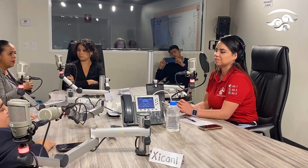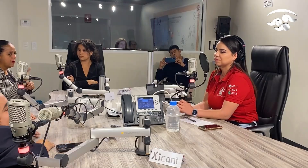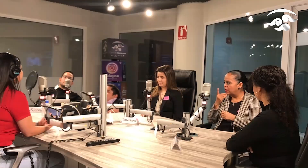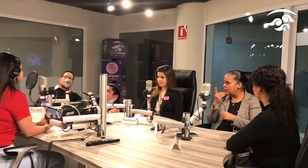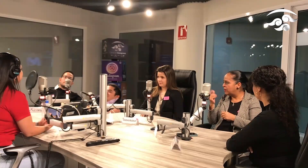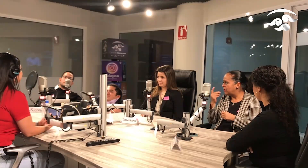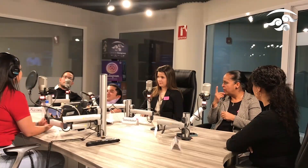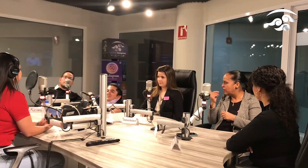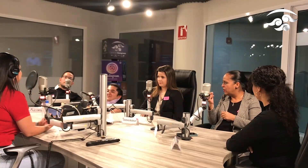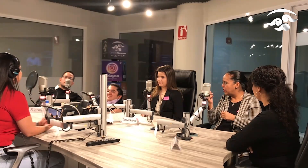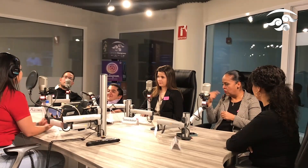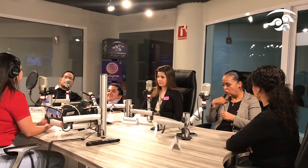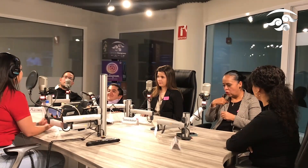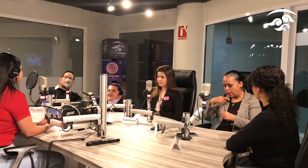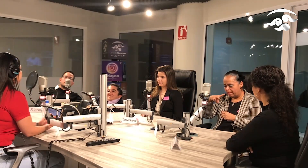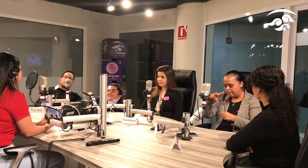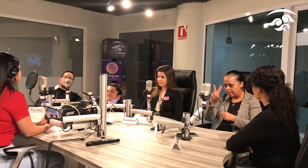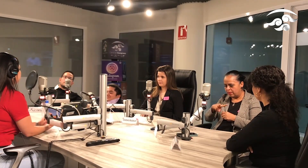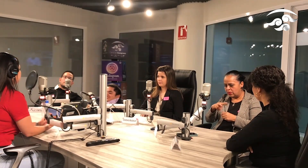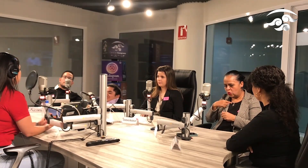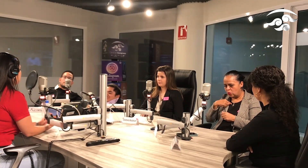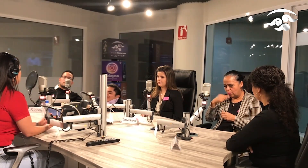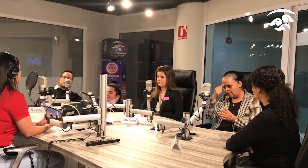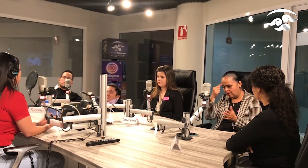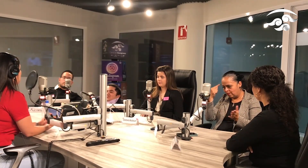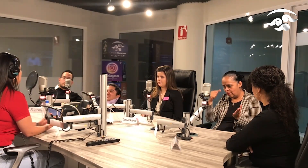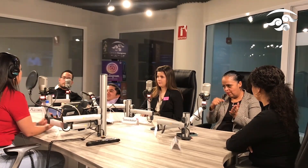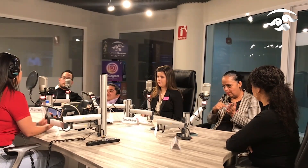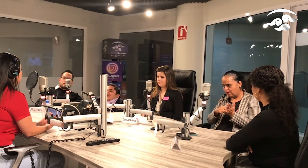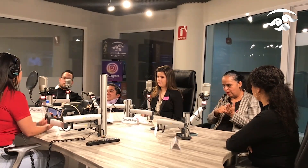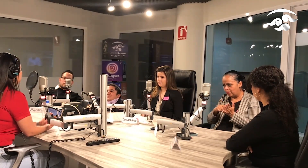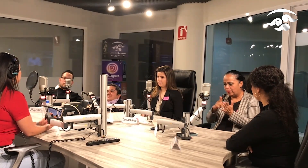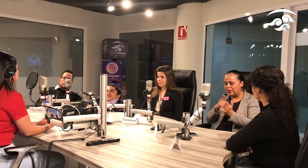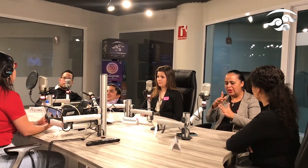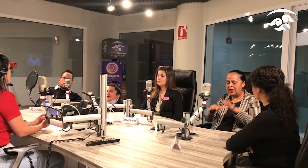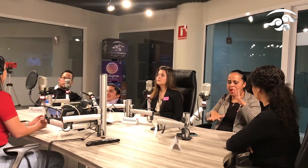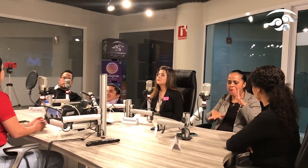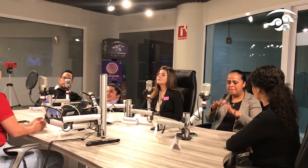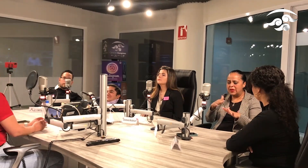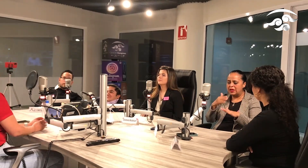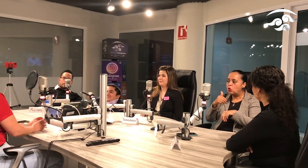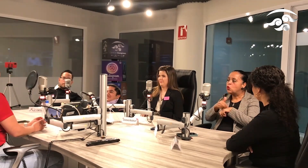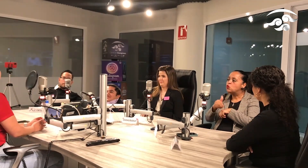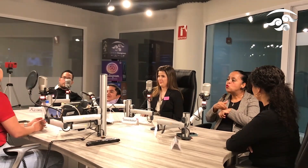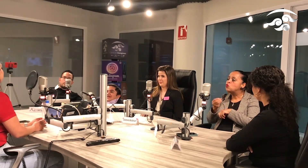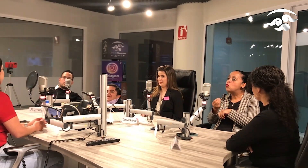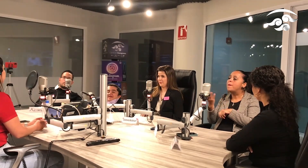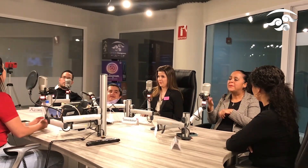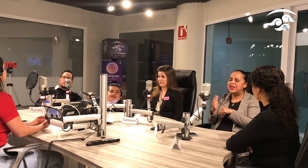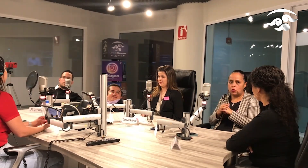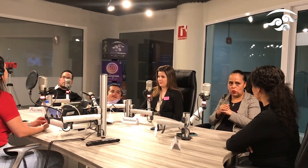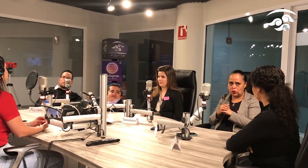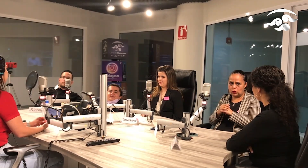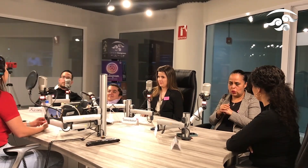Pues yo la verdad creo que muchas veces nos dejamos llevar por el número.